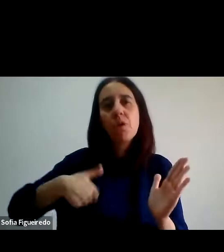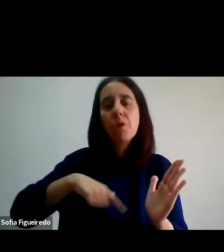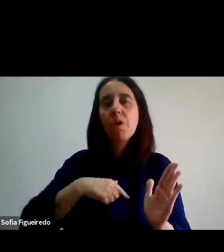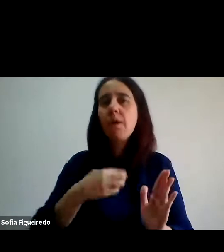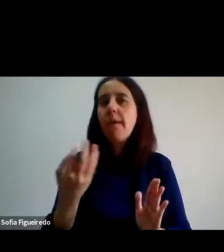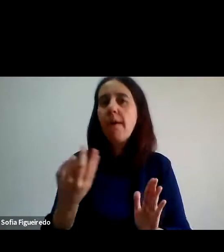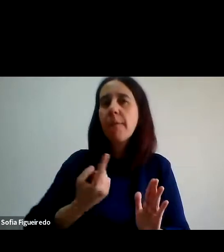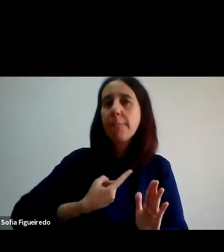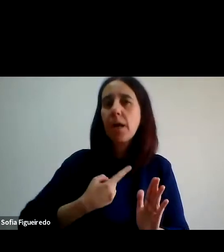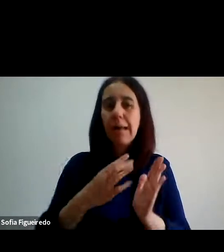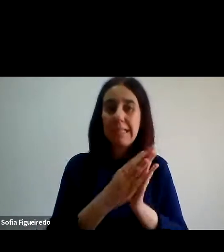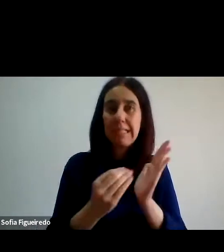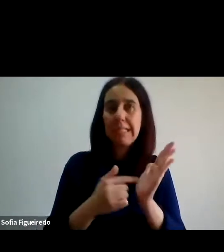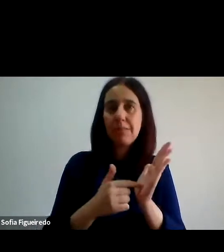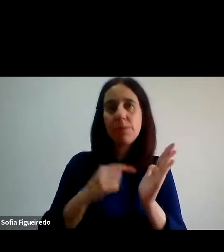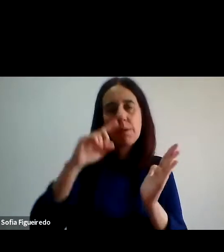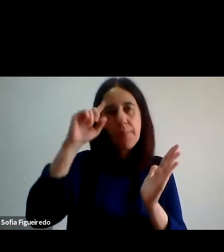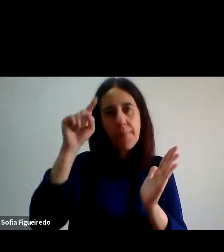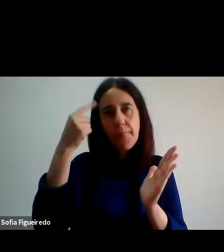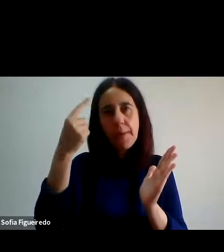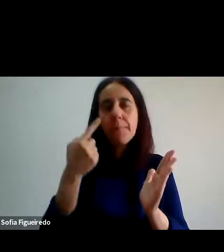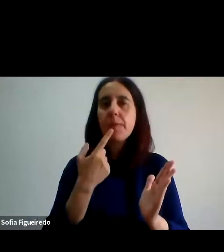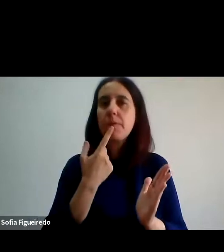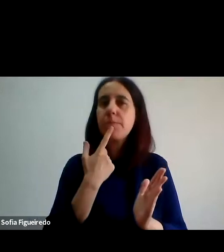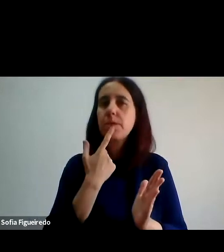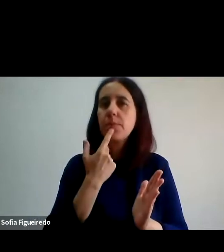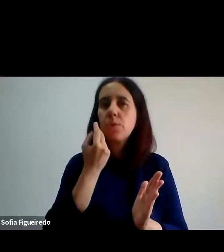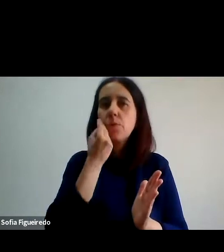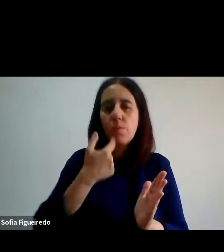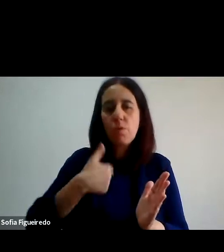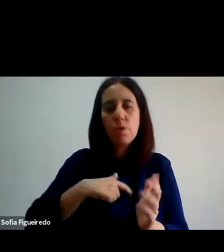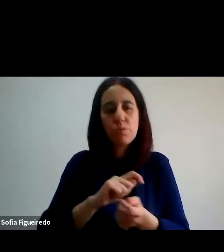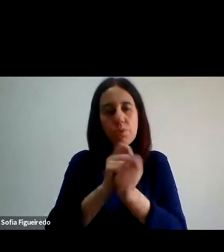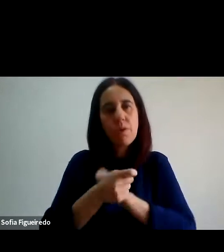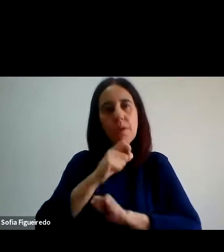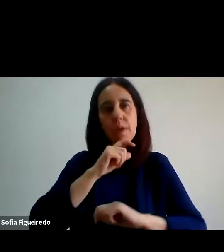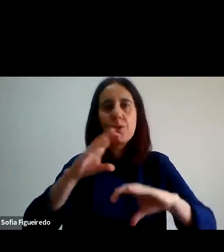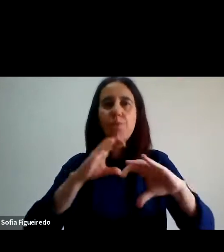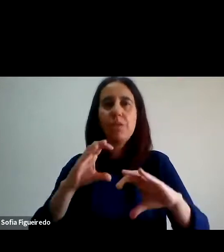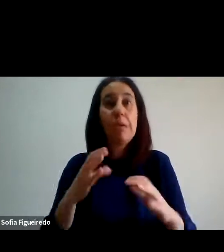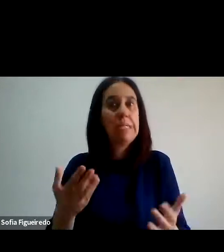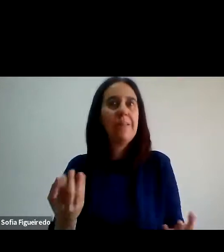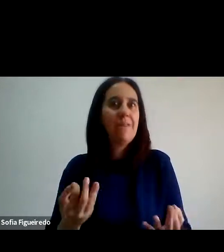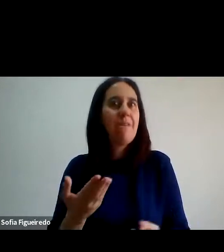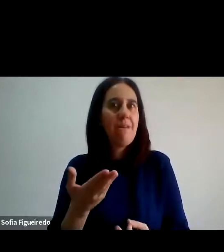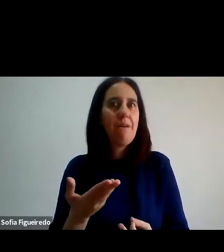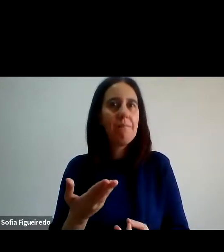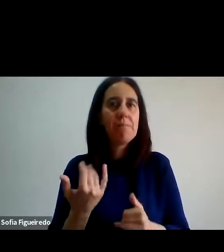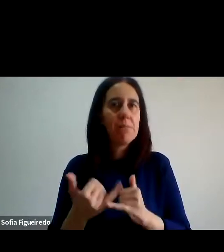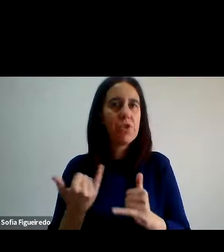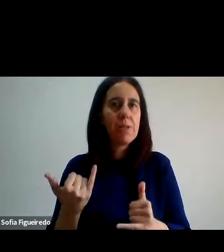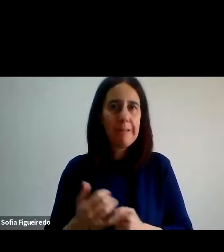temos que dominar esse paradigma e perceber como é que nós podemos melhorar a nossa comunicação através, precisamente, do